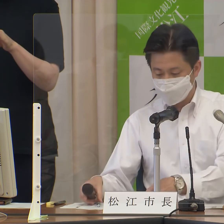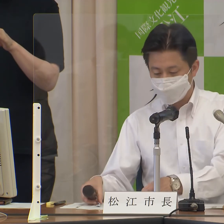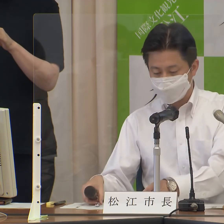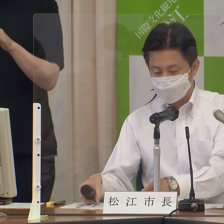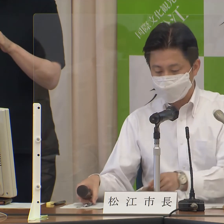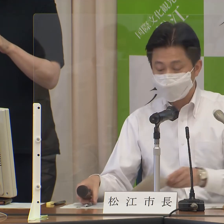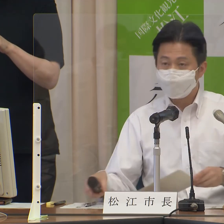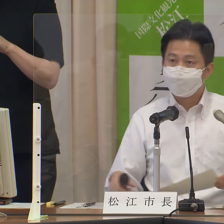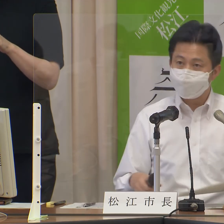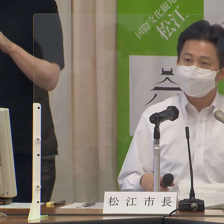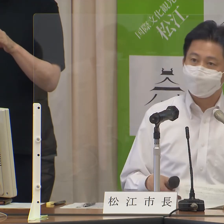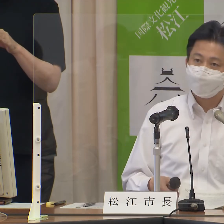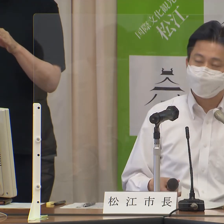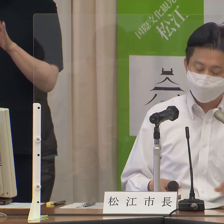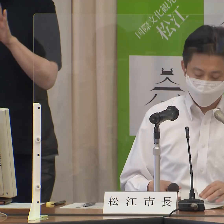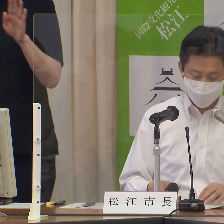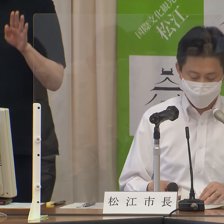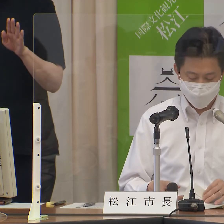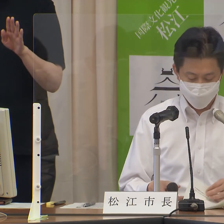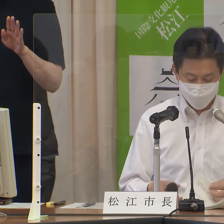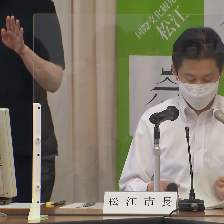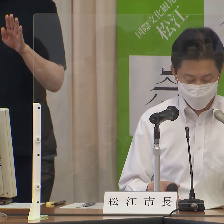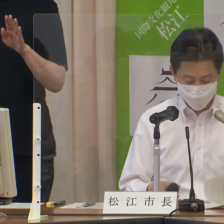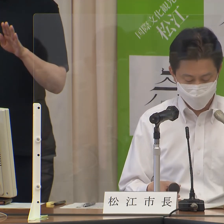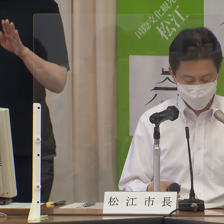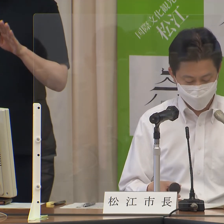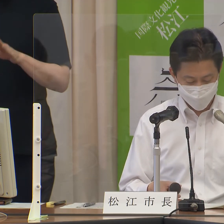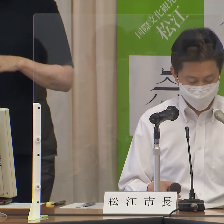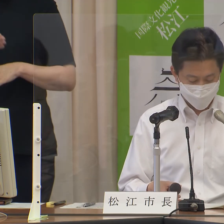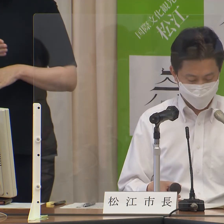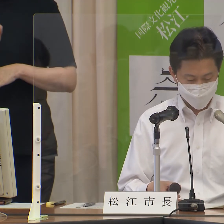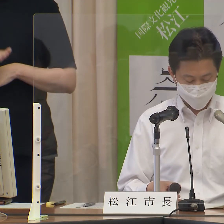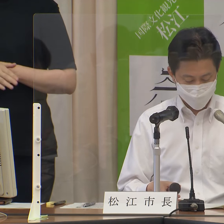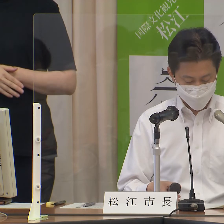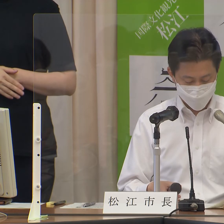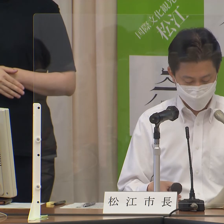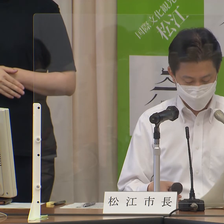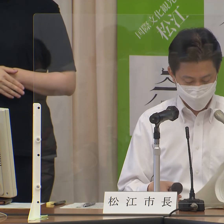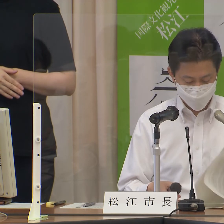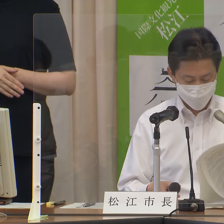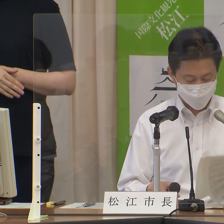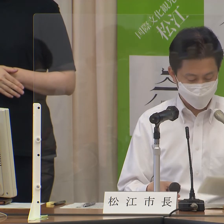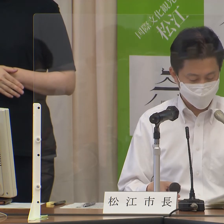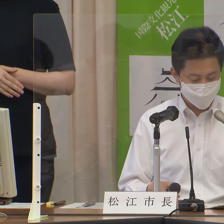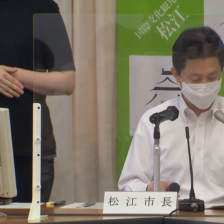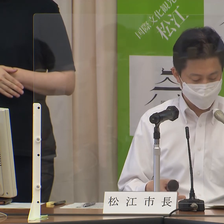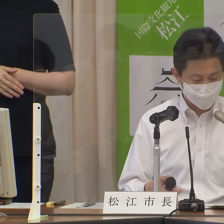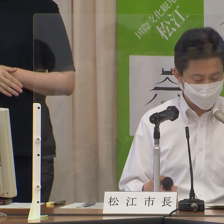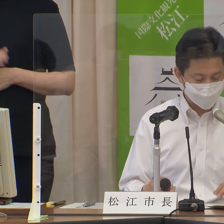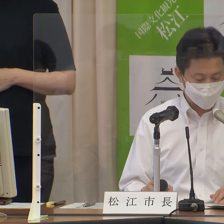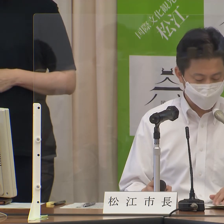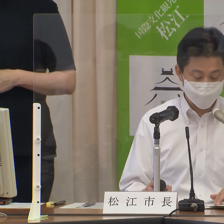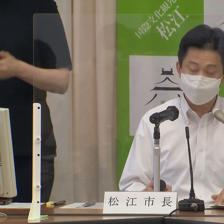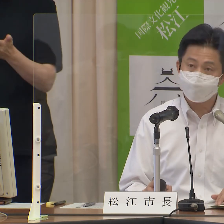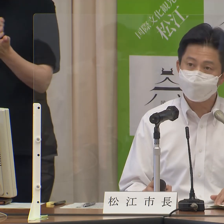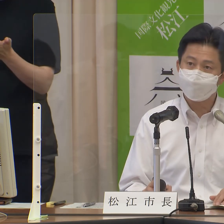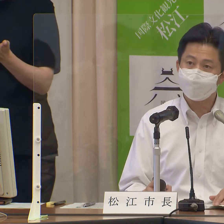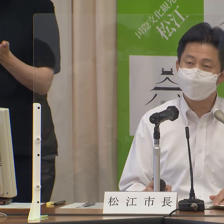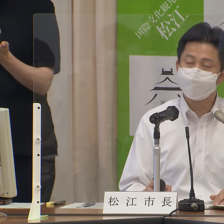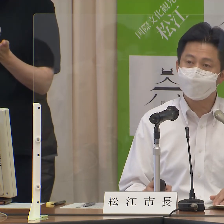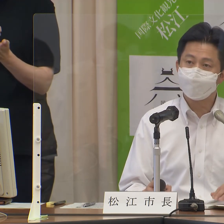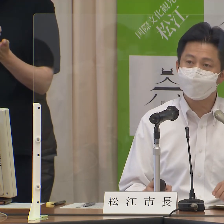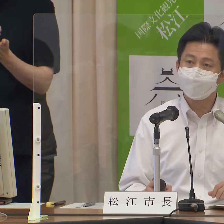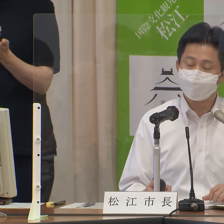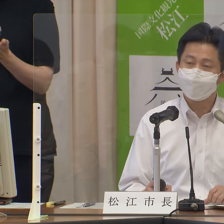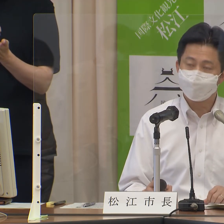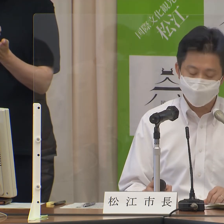るというような発表もありましたけれども、改めてですねそういった、対策を取られるようになった方